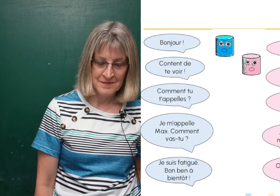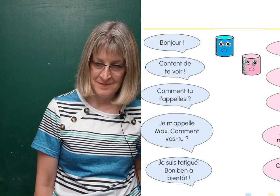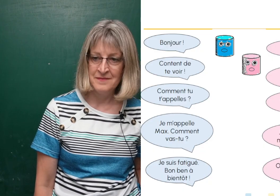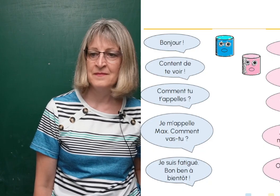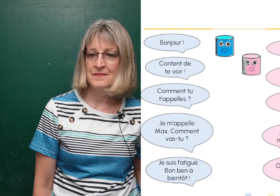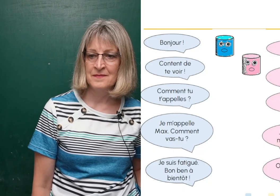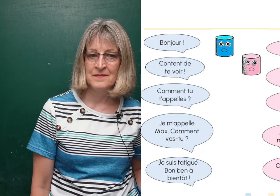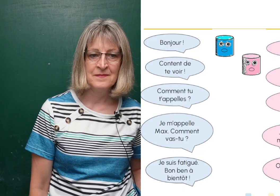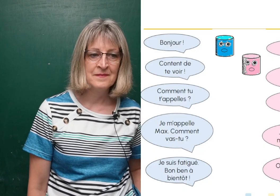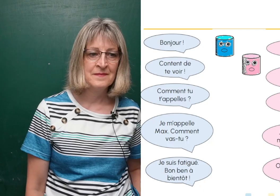Mhm.